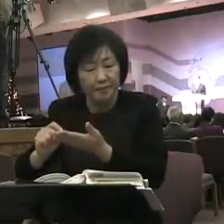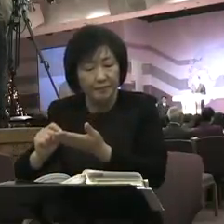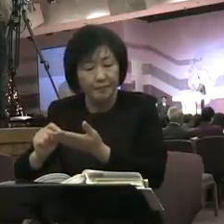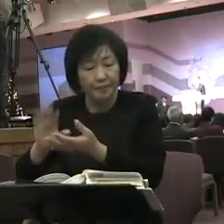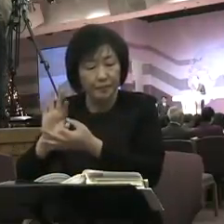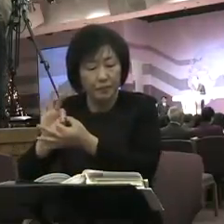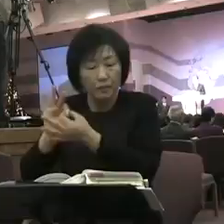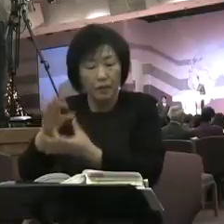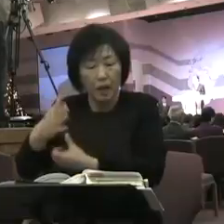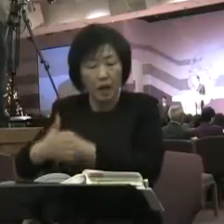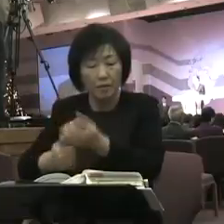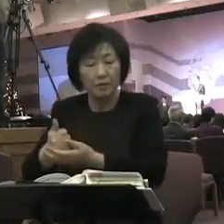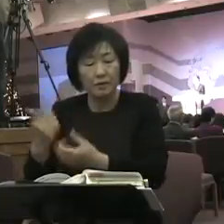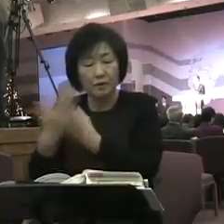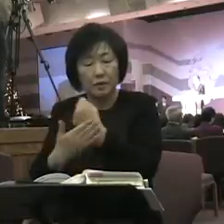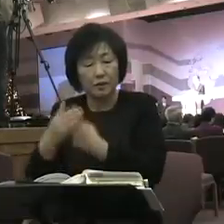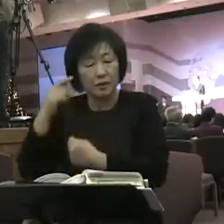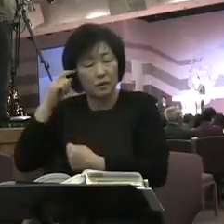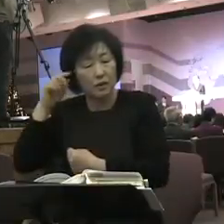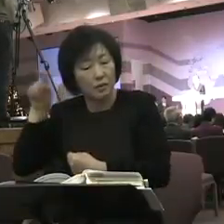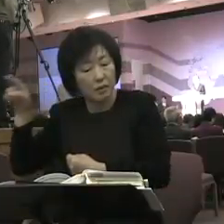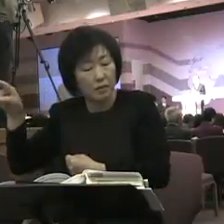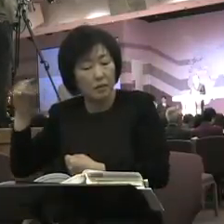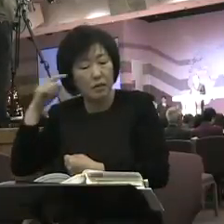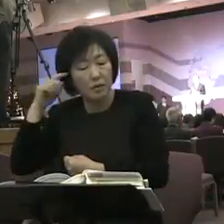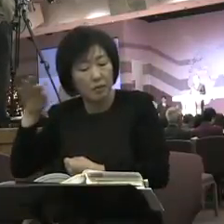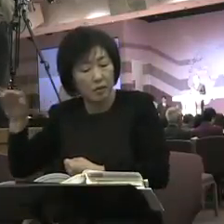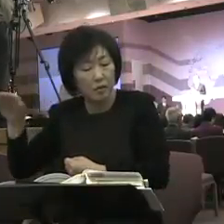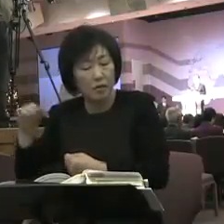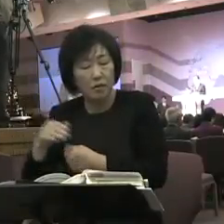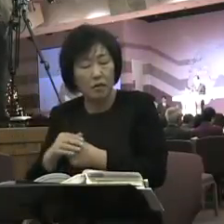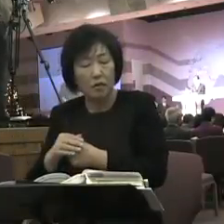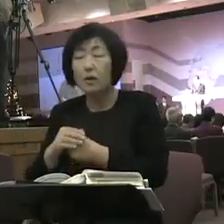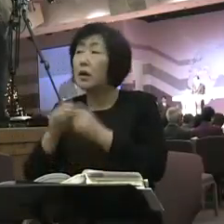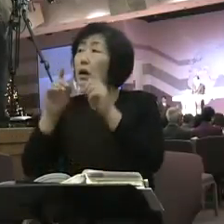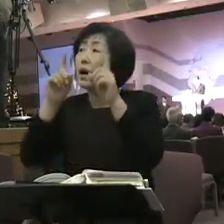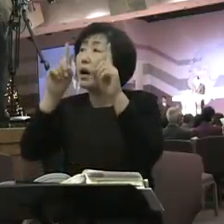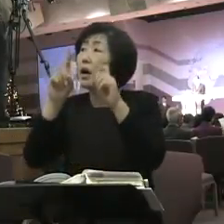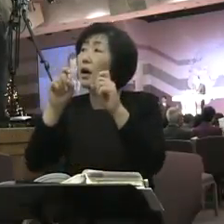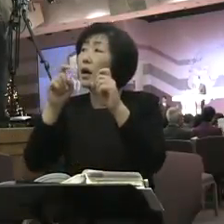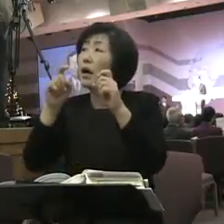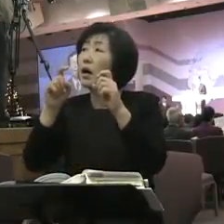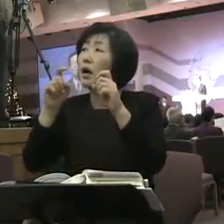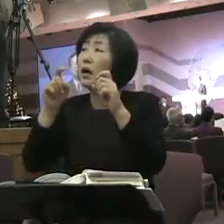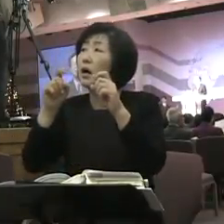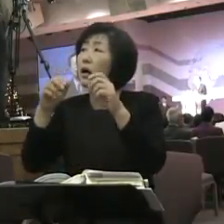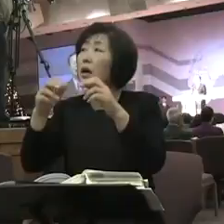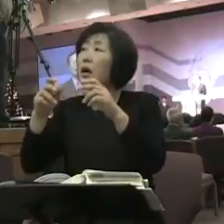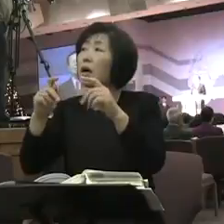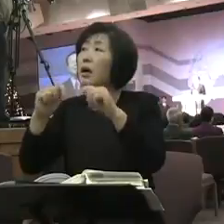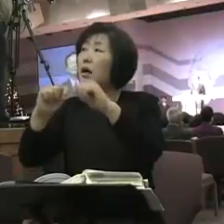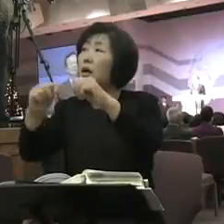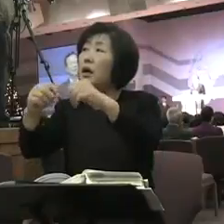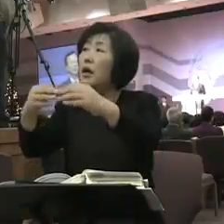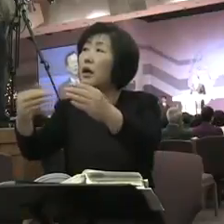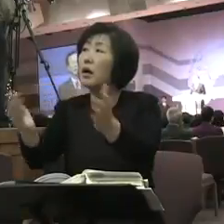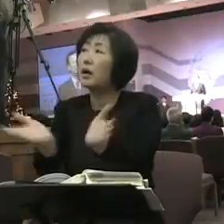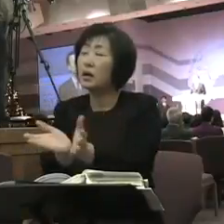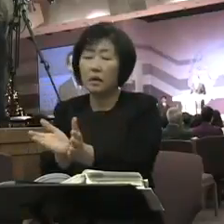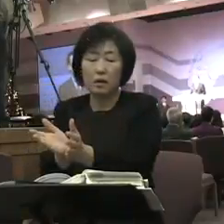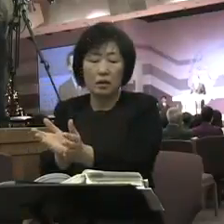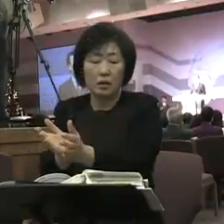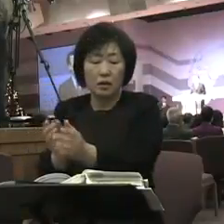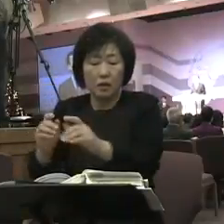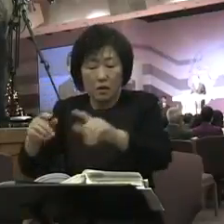하나님께 더욱더 은혜를 사모하며 나갈 수 있기를 바랍니다. 그리고 사진팀이 또한 이번 특세 때 찍은